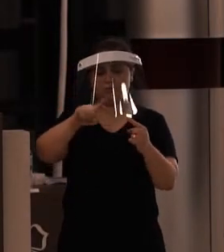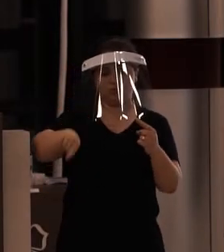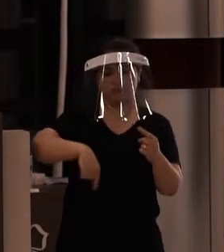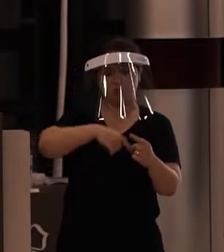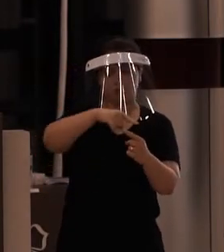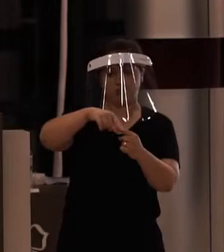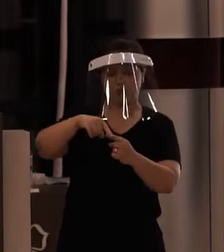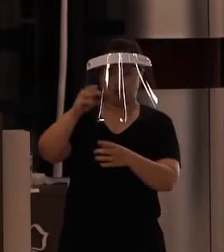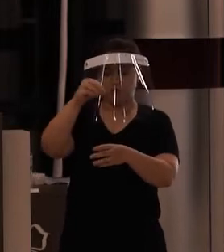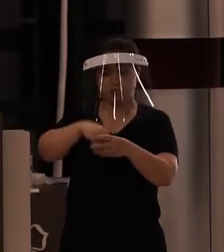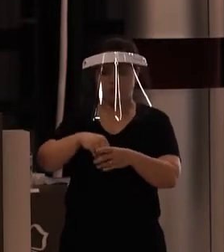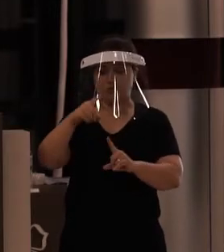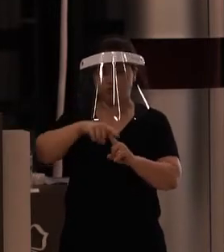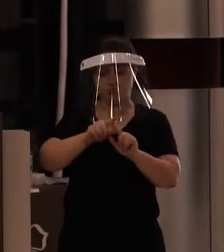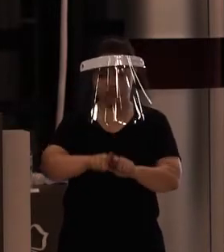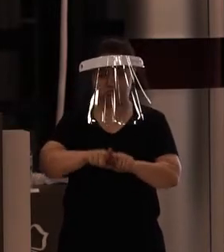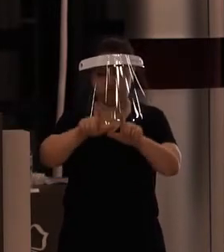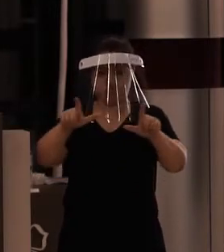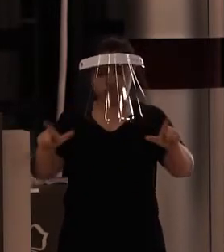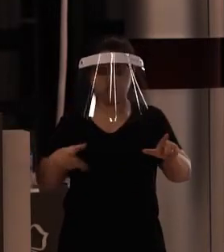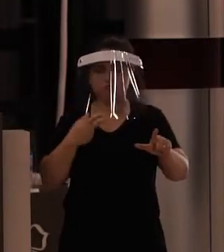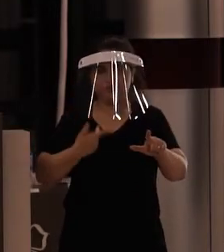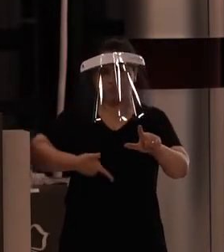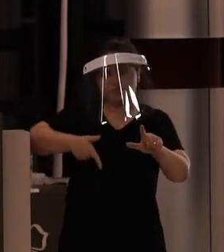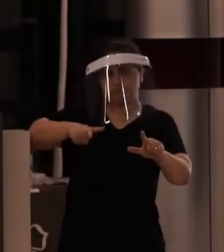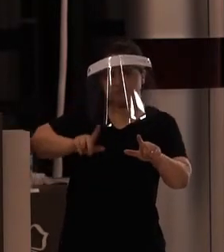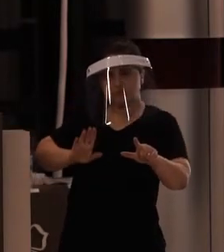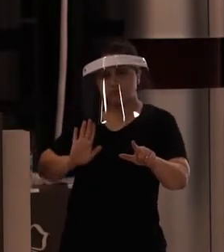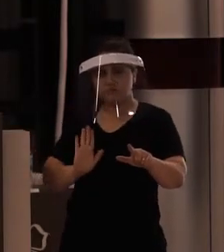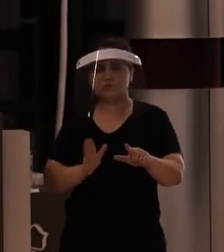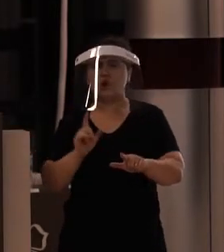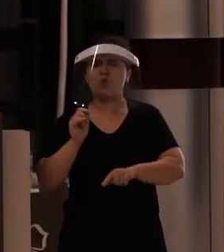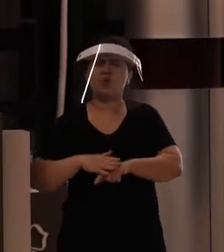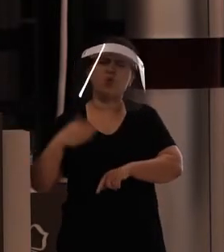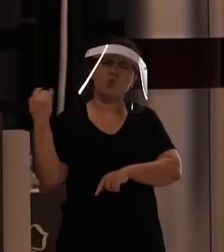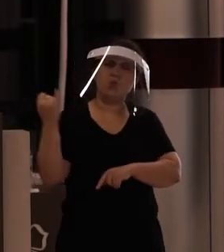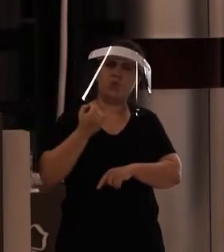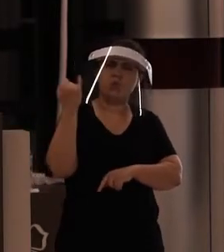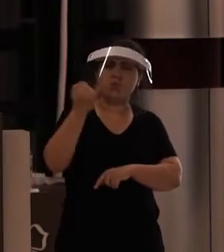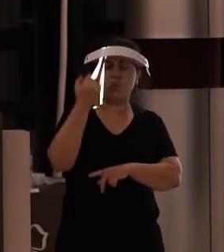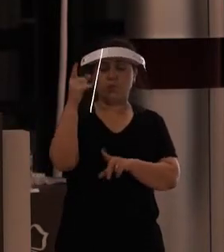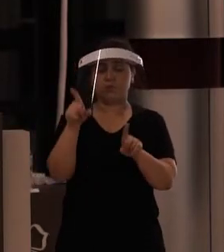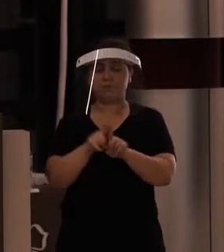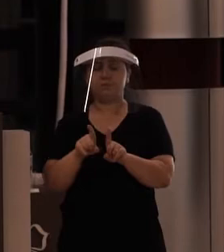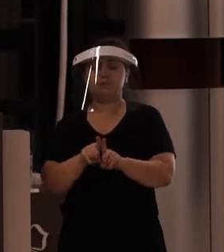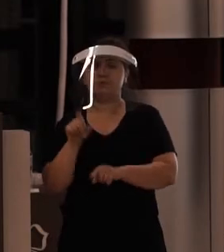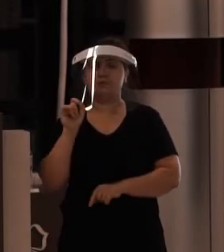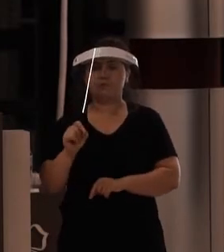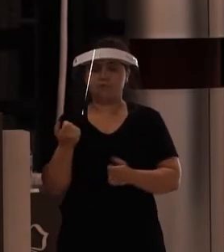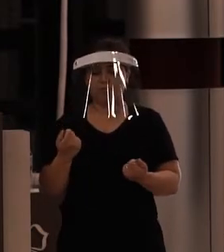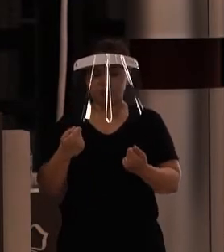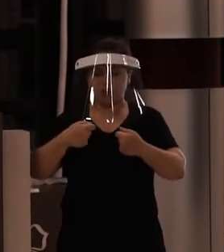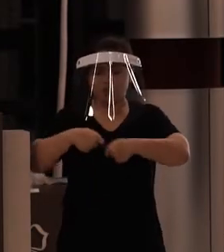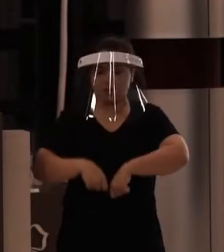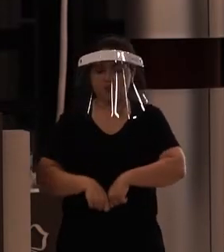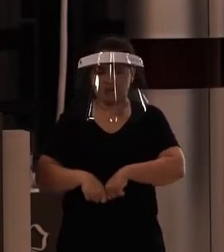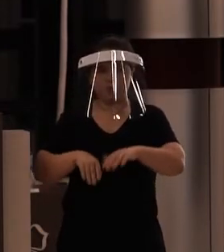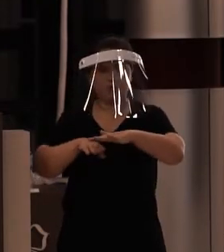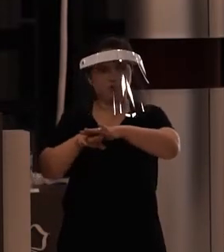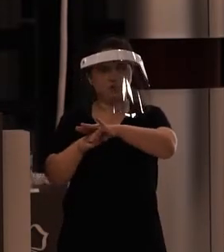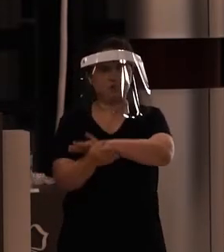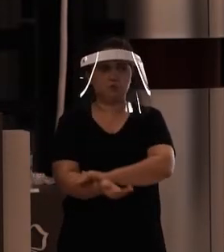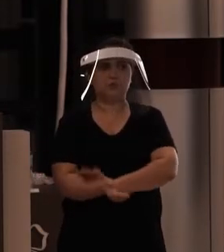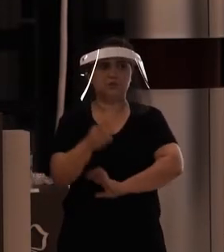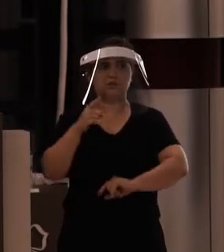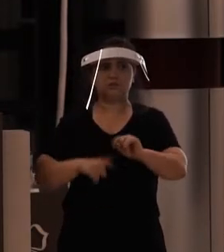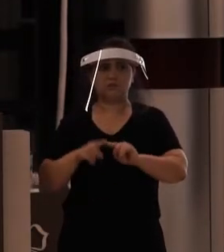dentro de uma planta desse tipo que foi citado. E aí o que é mais importante, tá? É a capacidade de adequação